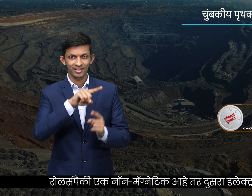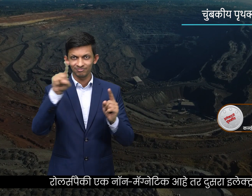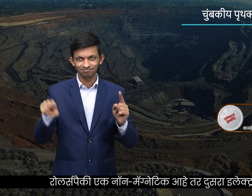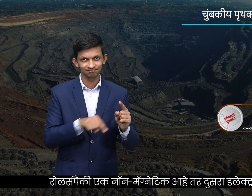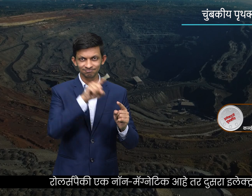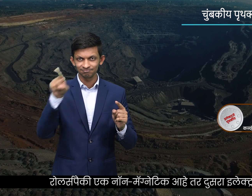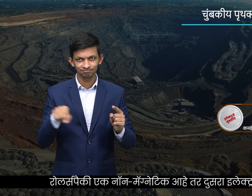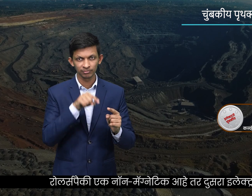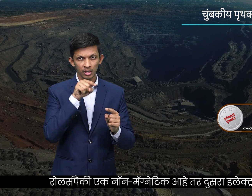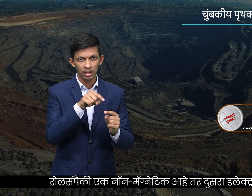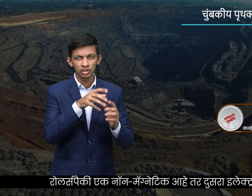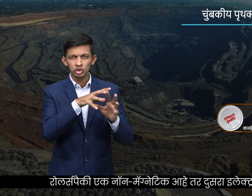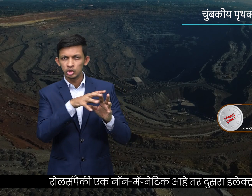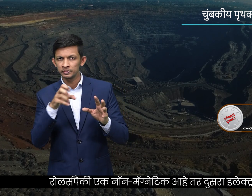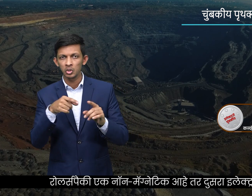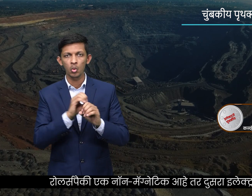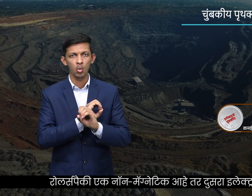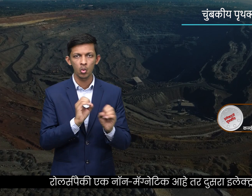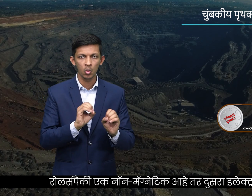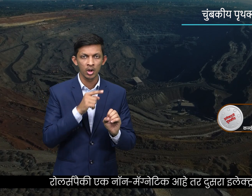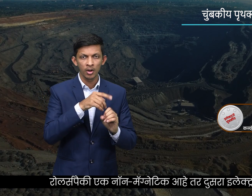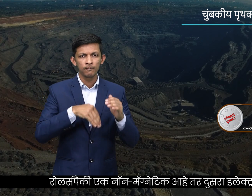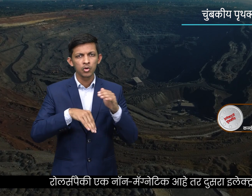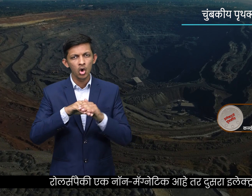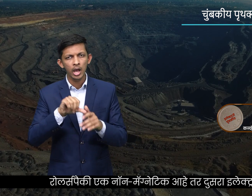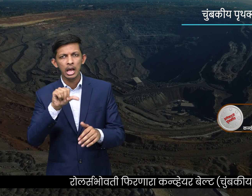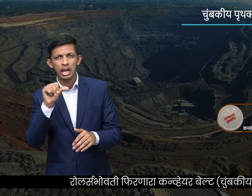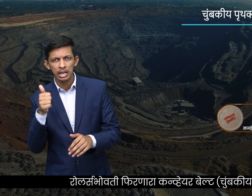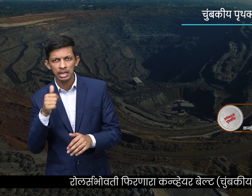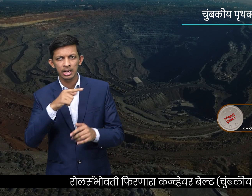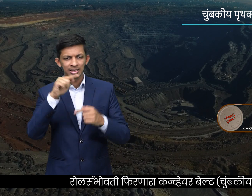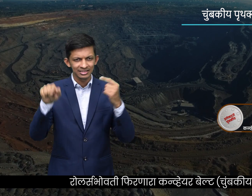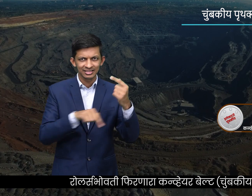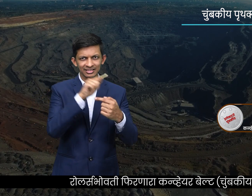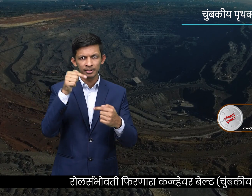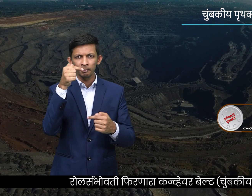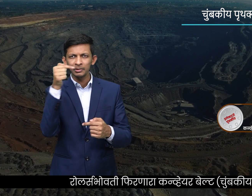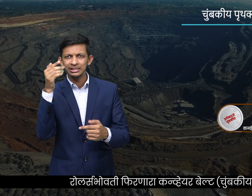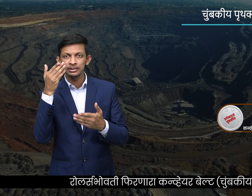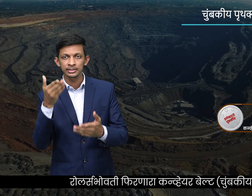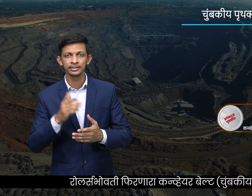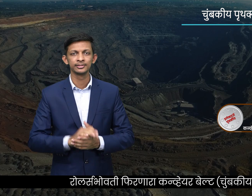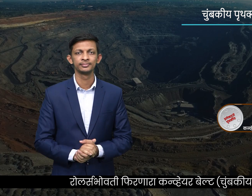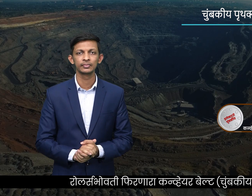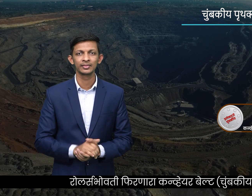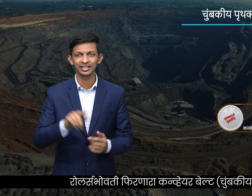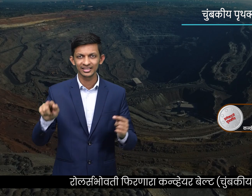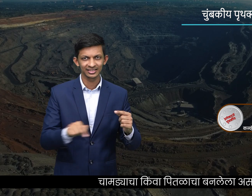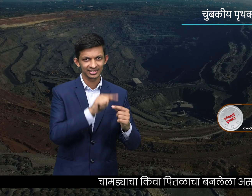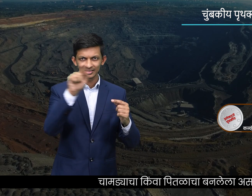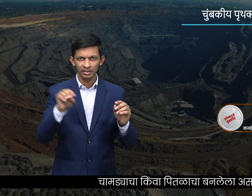रोलर्सपैकी एक नॉन मॅग्नेटिक आहे तर दुसरा इलेक्ट्रोमॅग्नेटिक आहे. रोलर्स भोवती फिरणारा कन्व्हेयर बेल्ट चुंबकीय